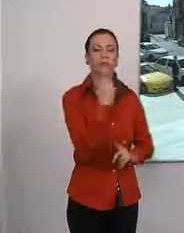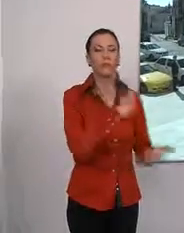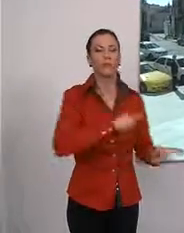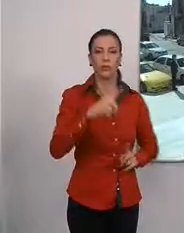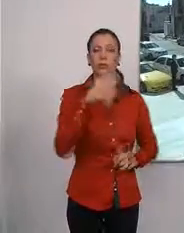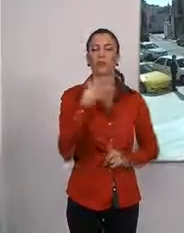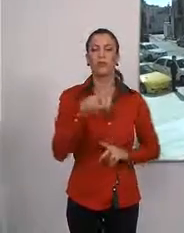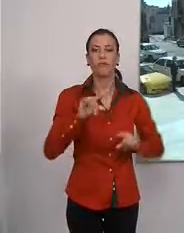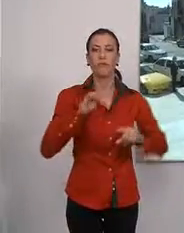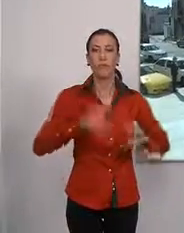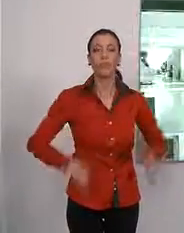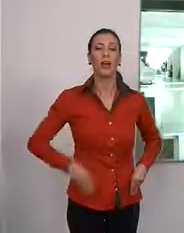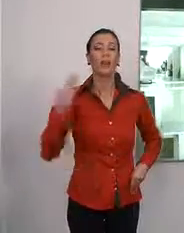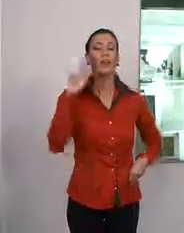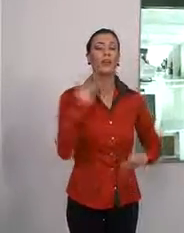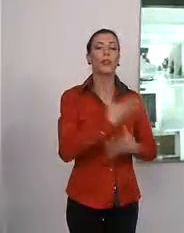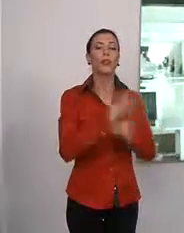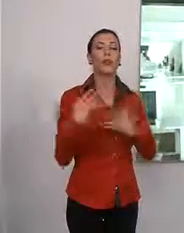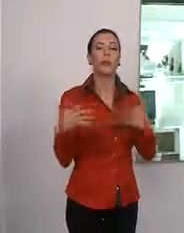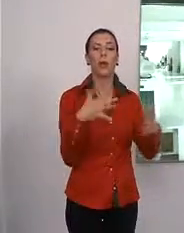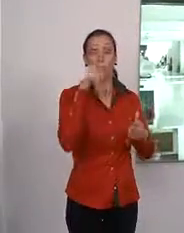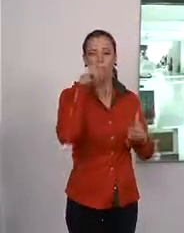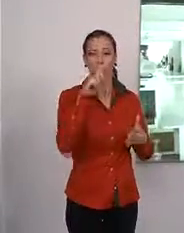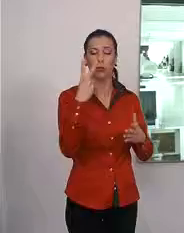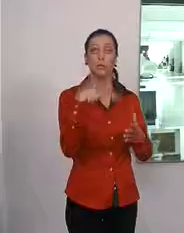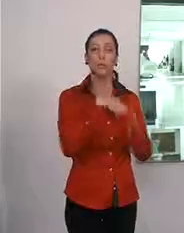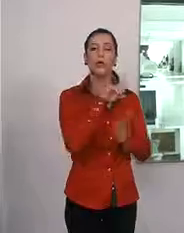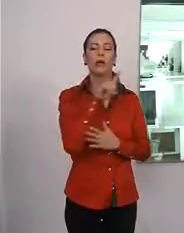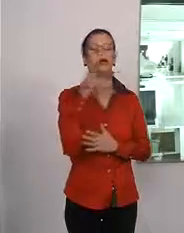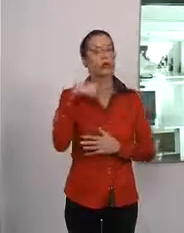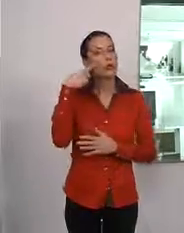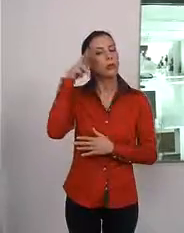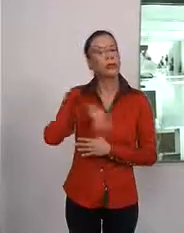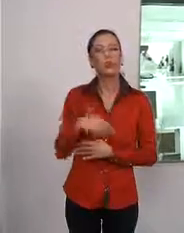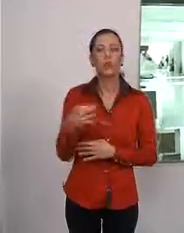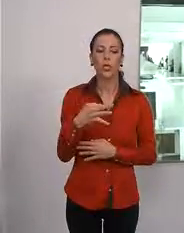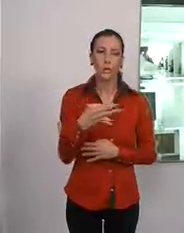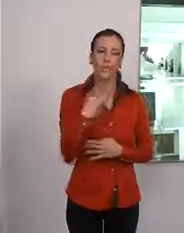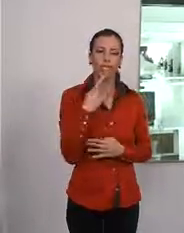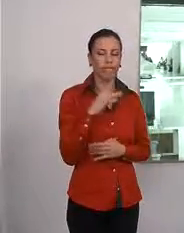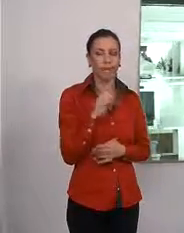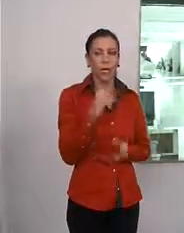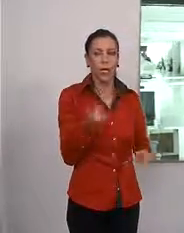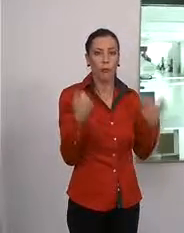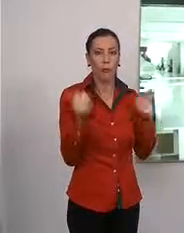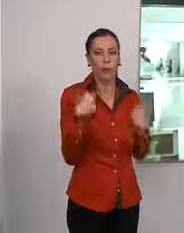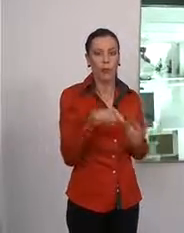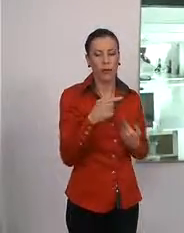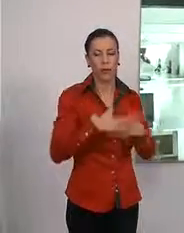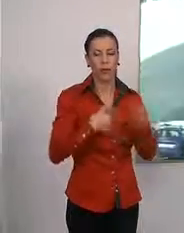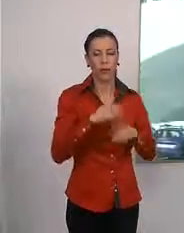pasado día 19 de marzo del año 2011, reconociendo igualmente su responsabilidad en el